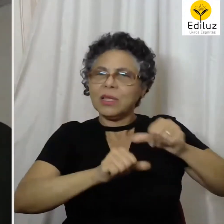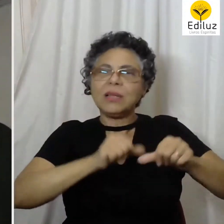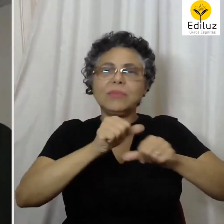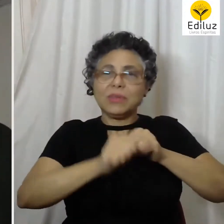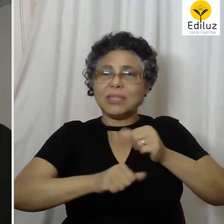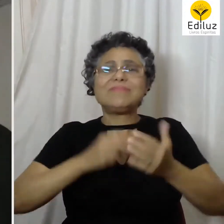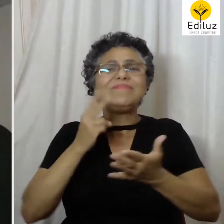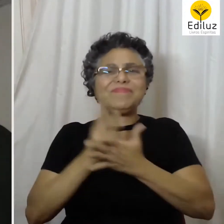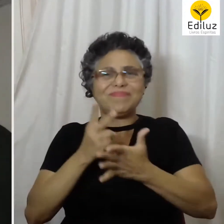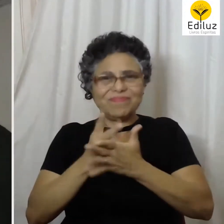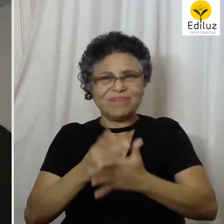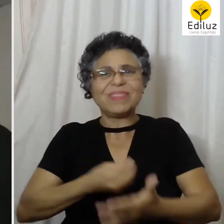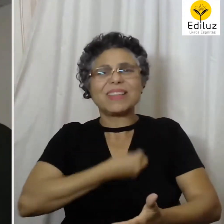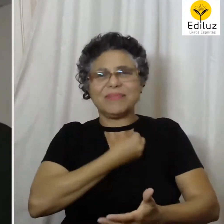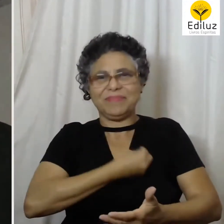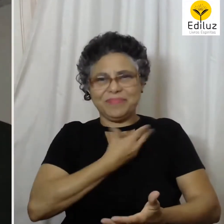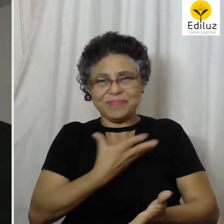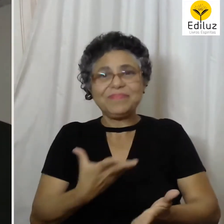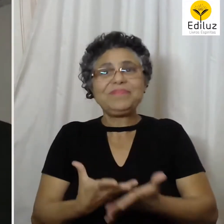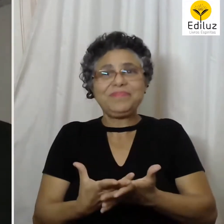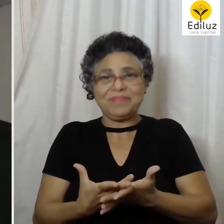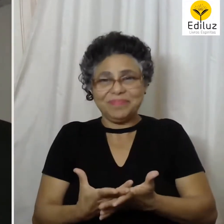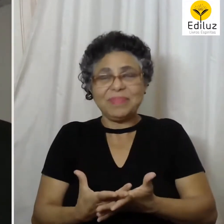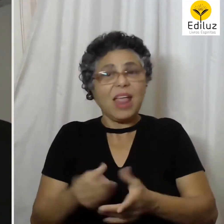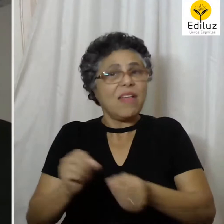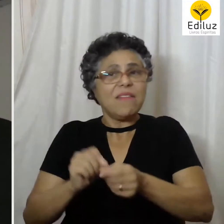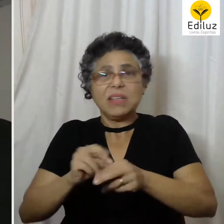da existência e produzindo